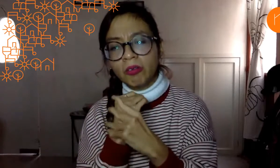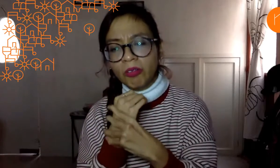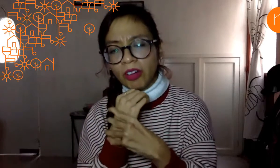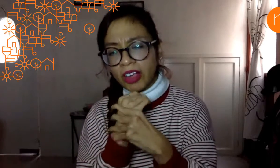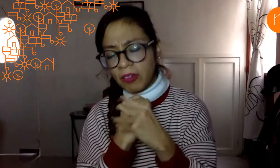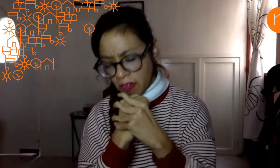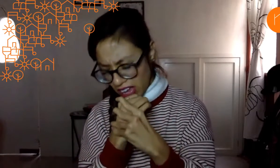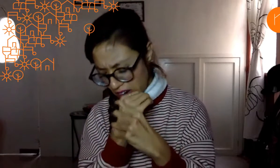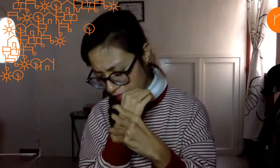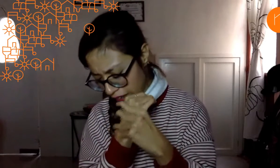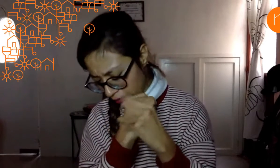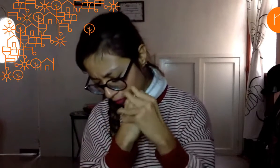Muy bien.